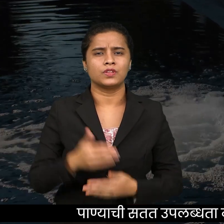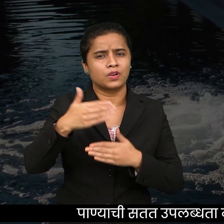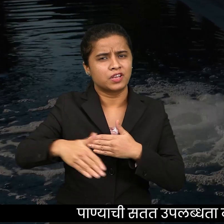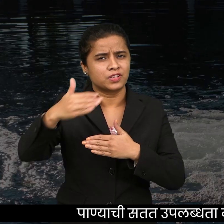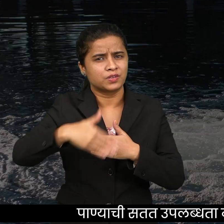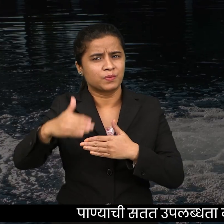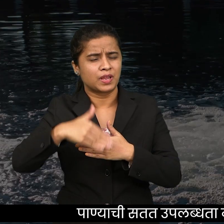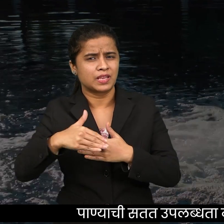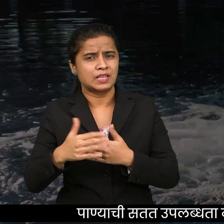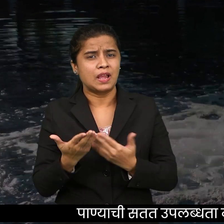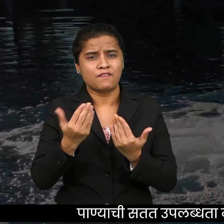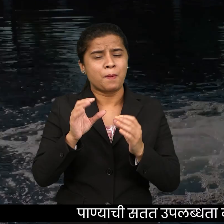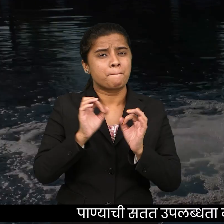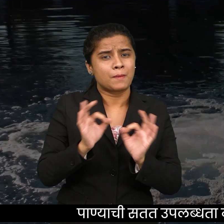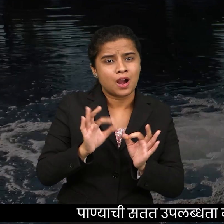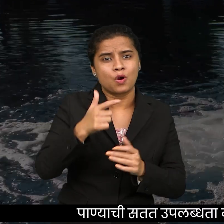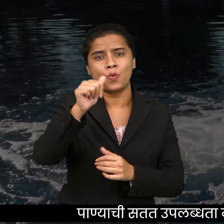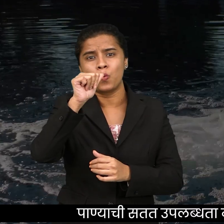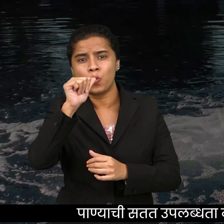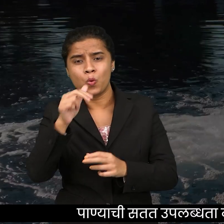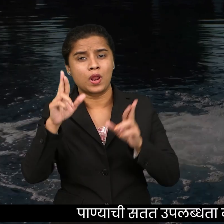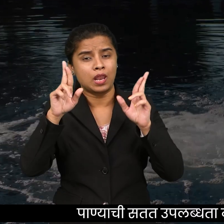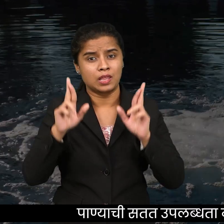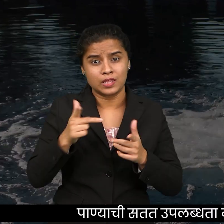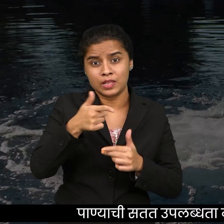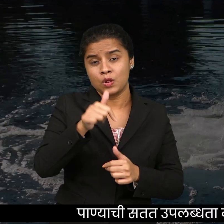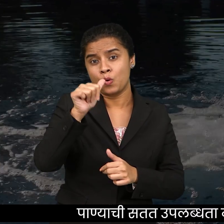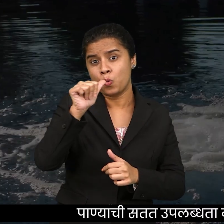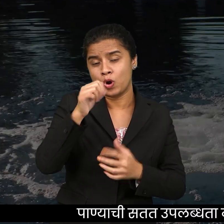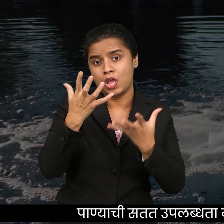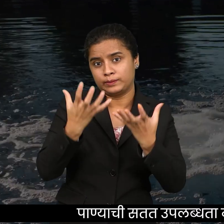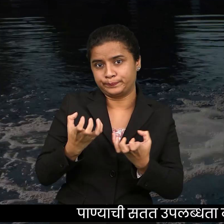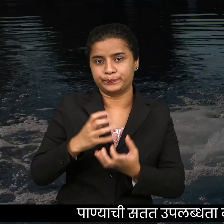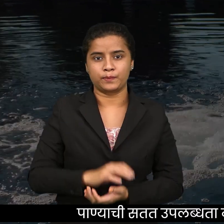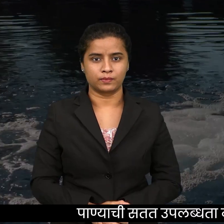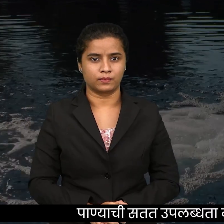पाण्याची सतत उपलब्धता नसल्याने पाण्याची टंचाई निर्माण होते.